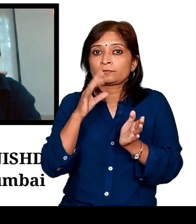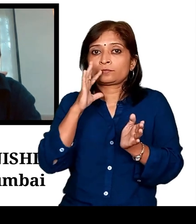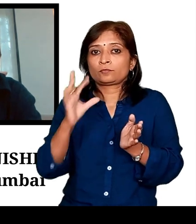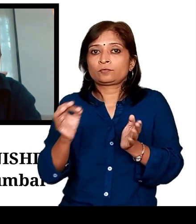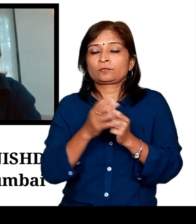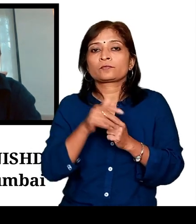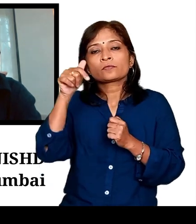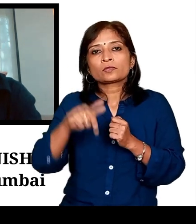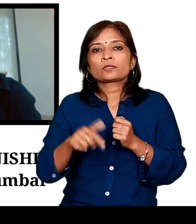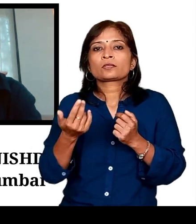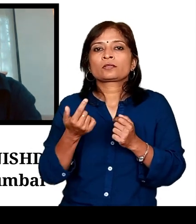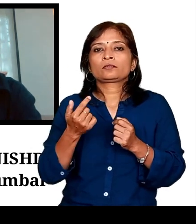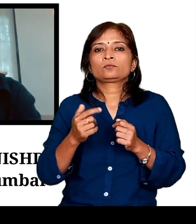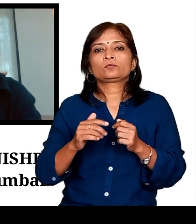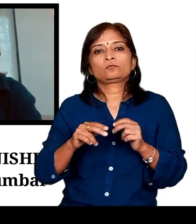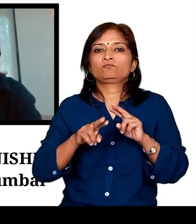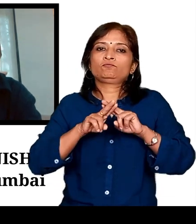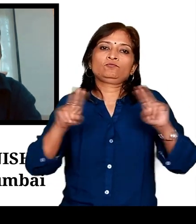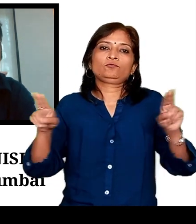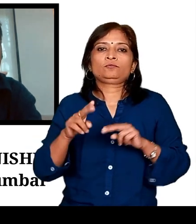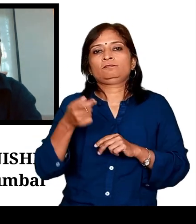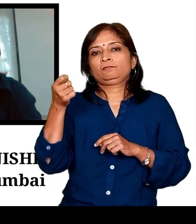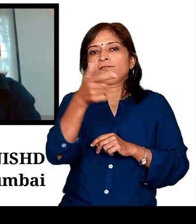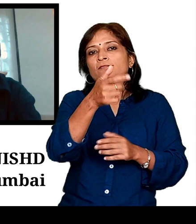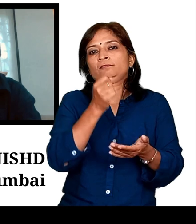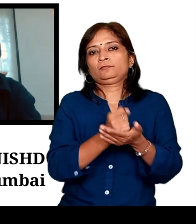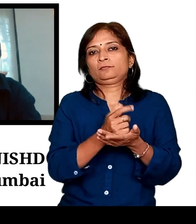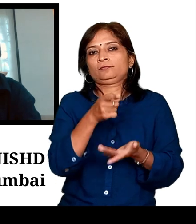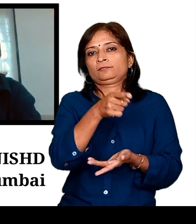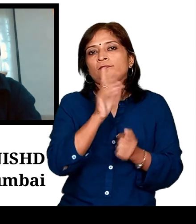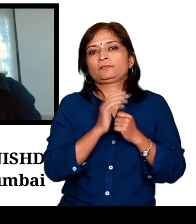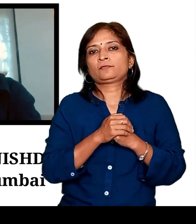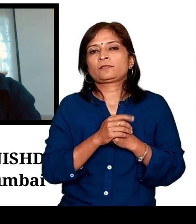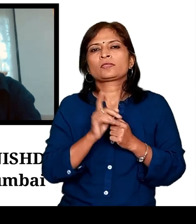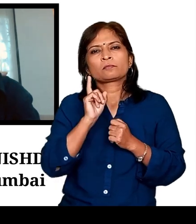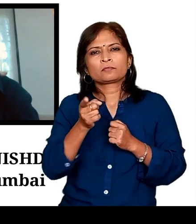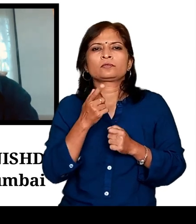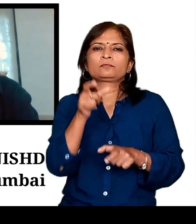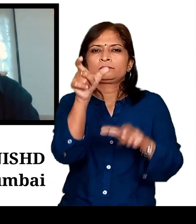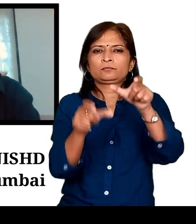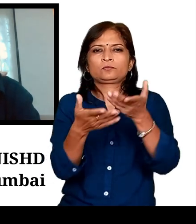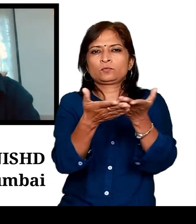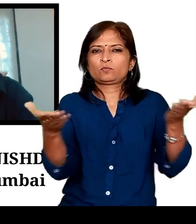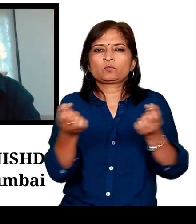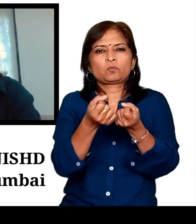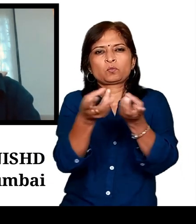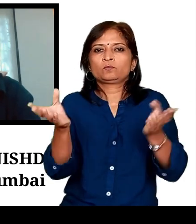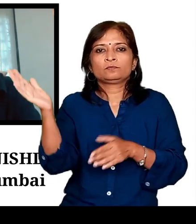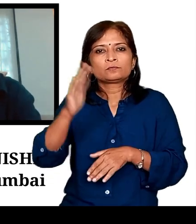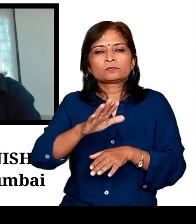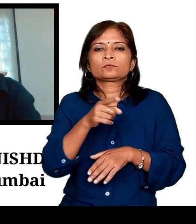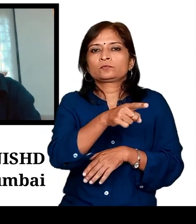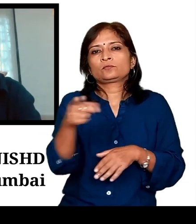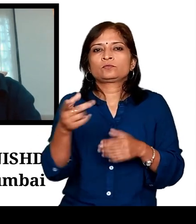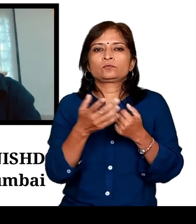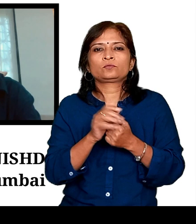इनकम है, तो उनके पास से 100% फीस ली जाती है। बट मैक्सिमम हमारे पास जो भी पेशेंट